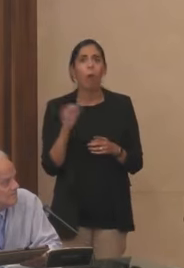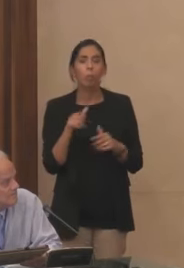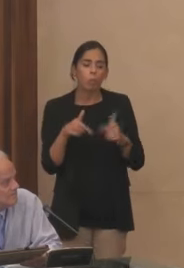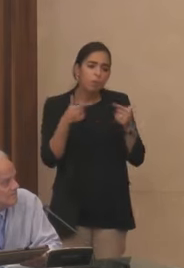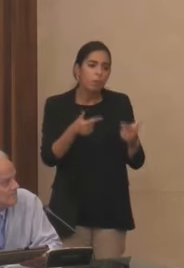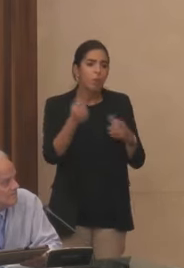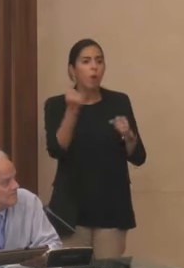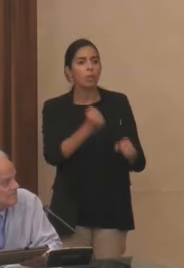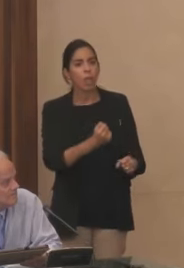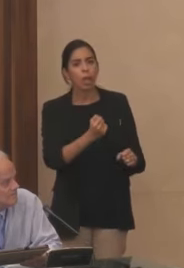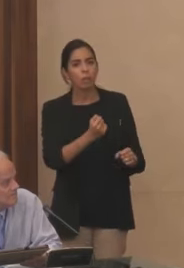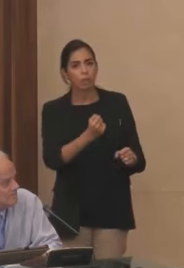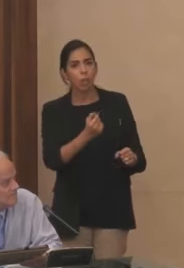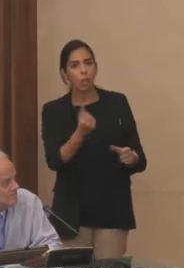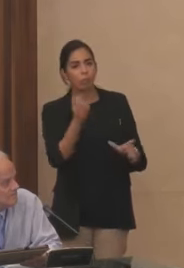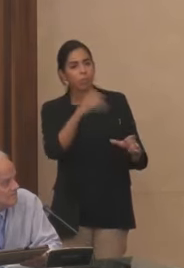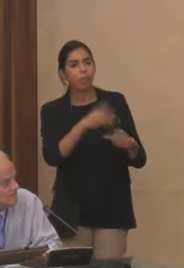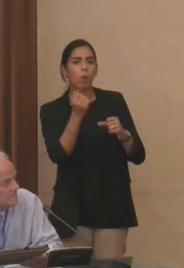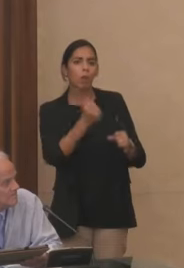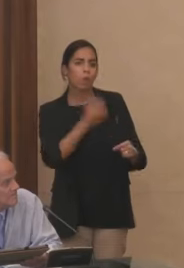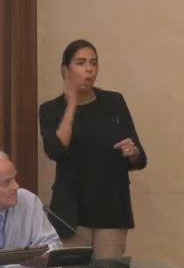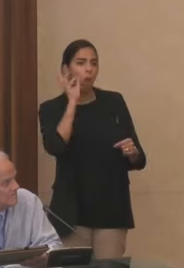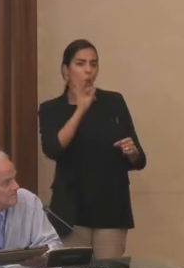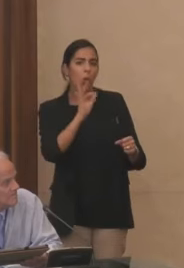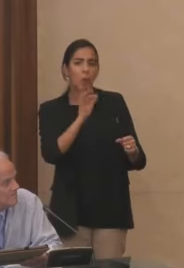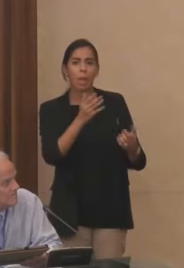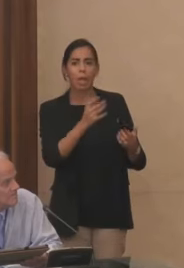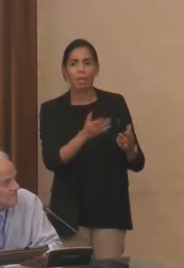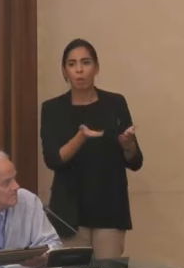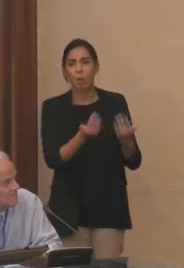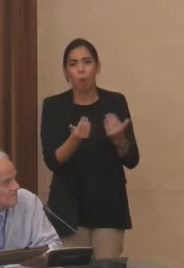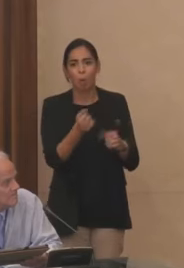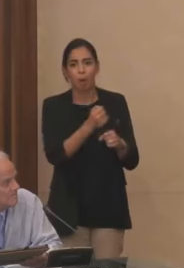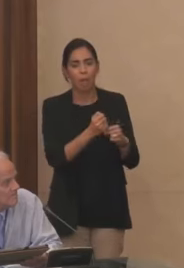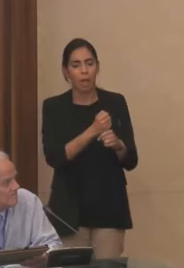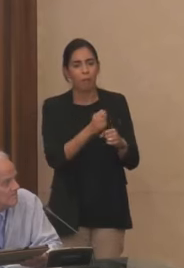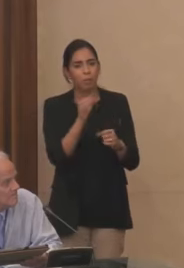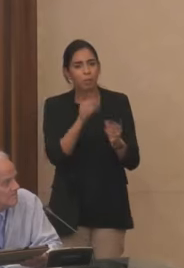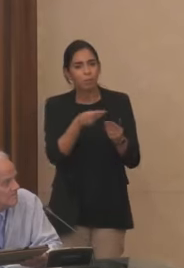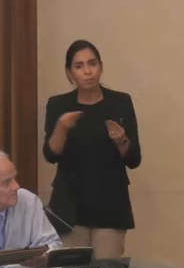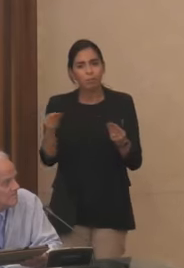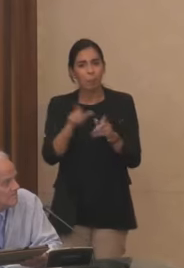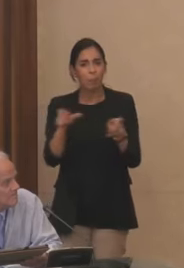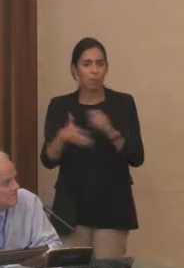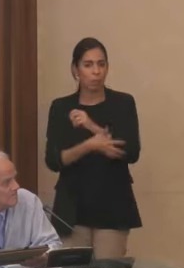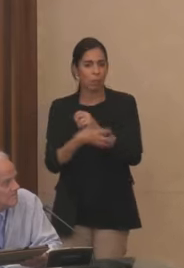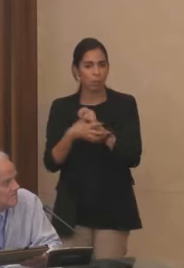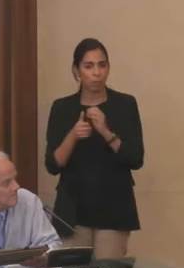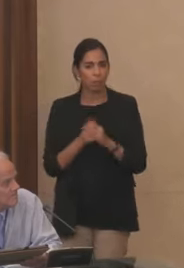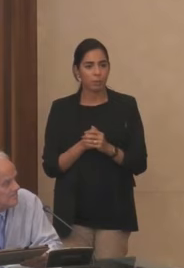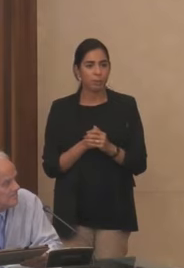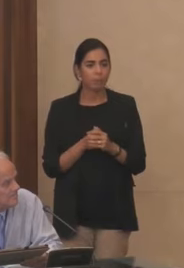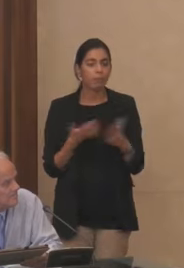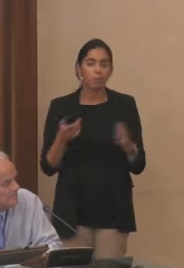serve a dare i farmaci per le persone non abbienti. Quindi Noi vogliamo che